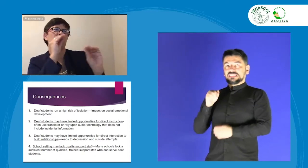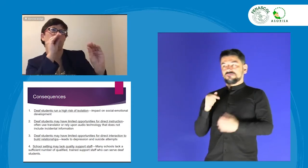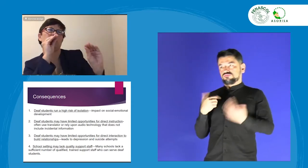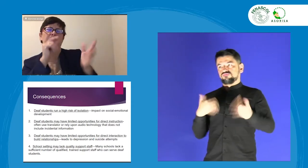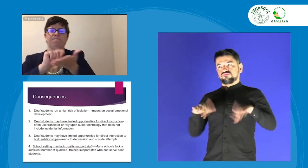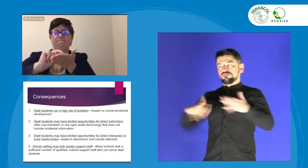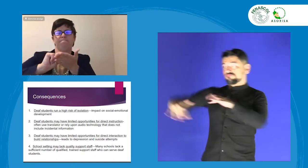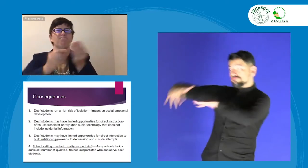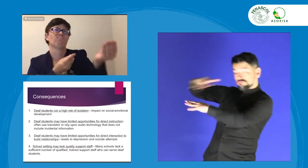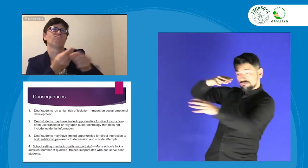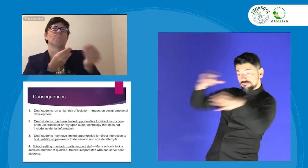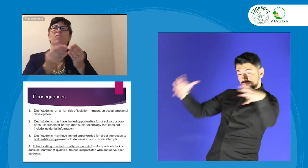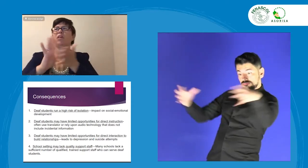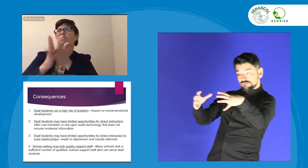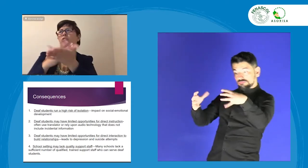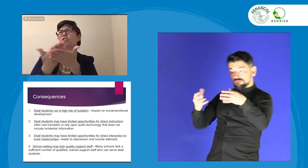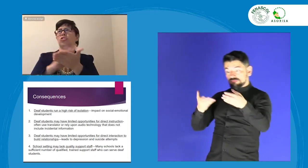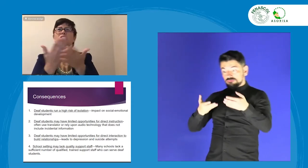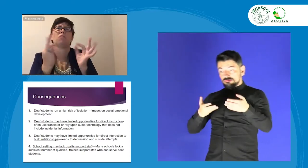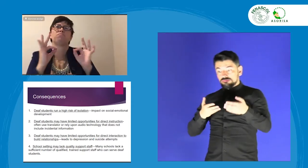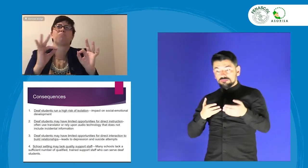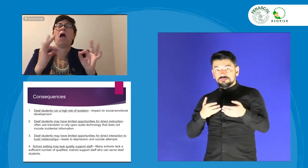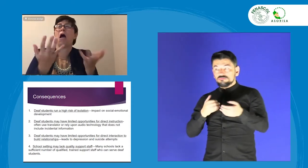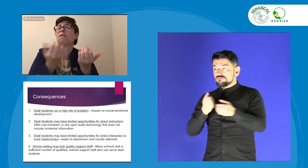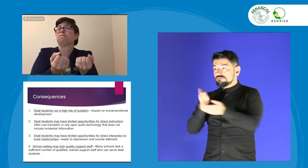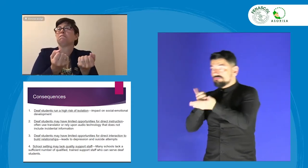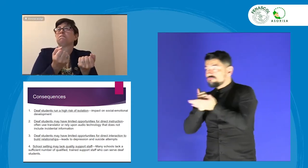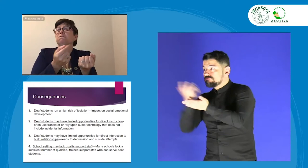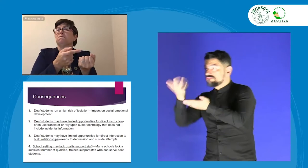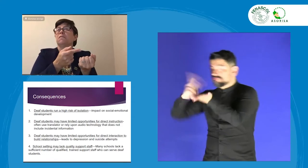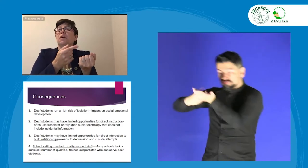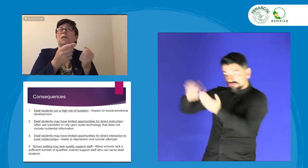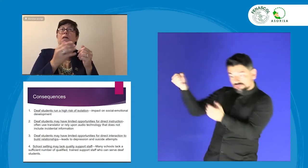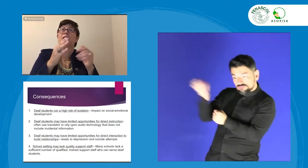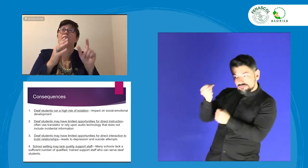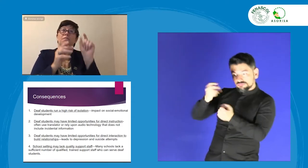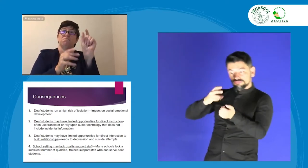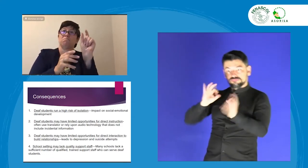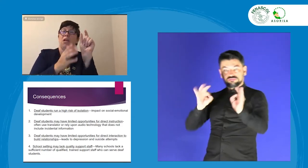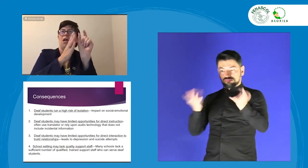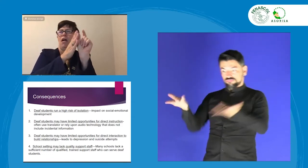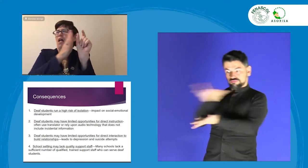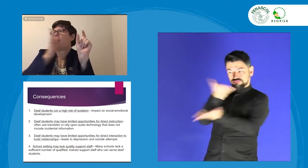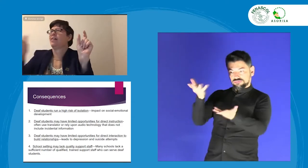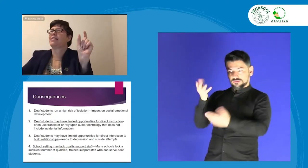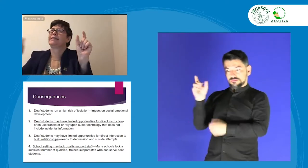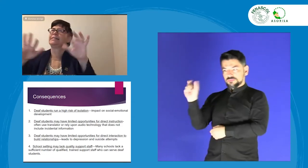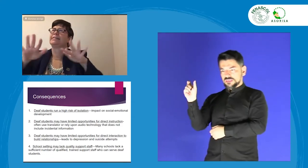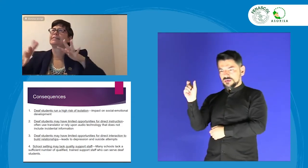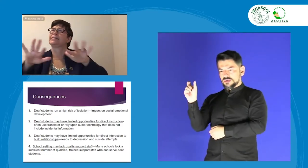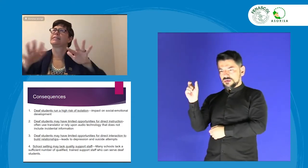estos entornos en lengua de señas, pues obviamente el estudiante sordo está mucho más